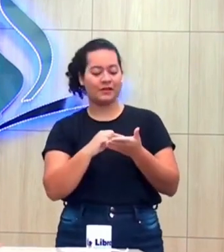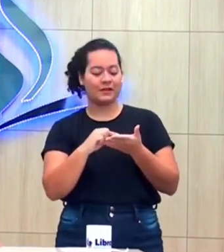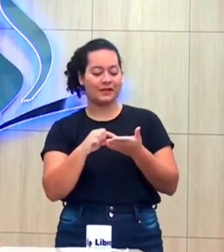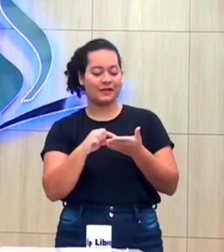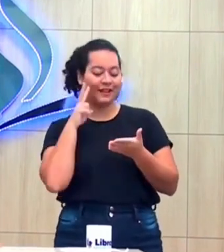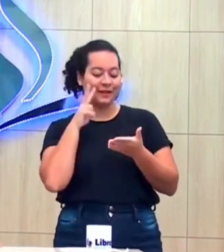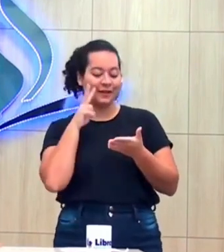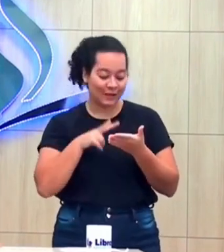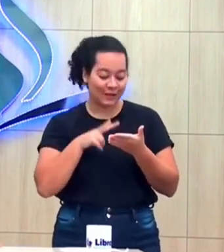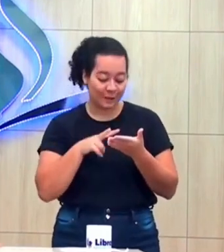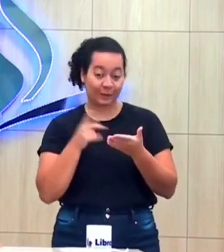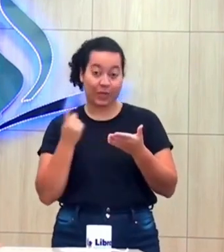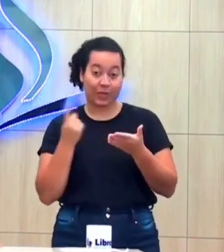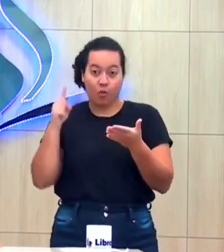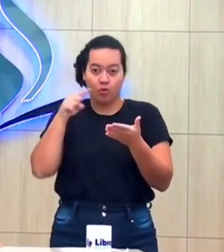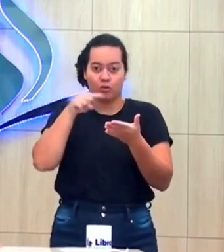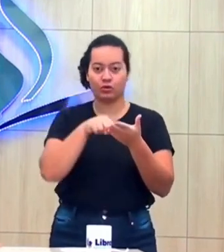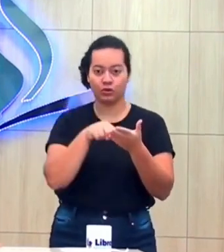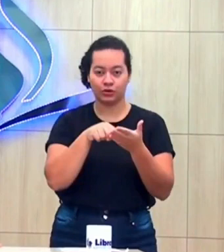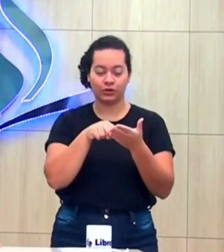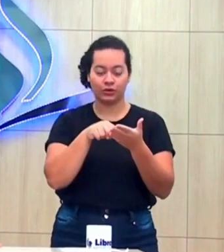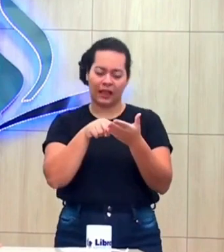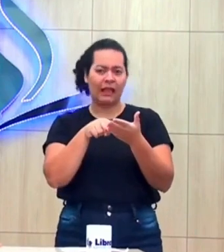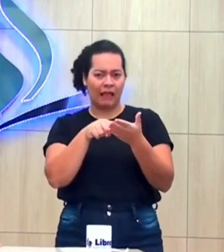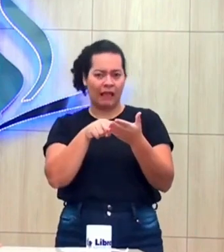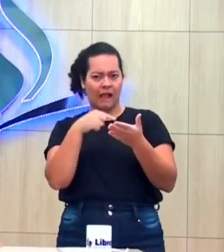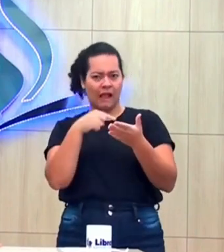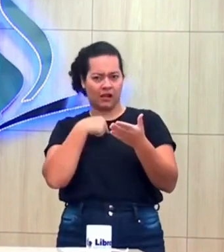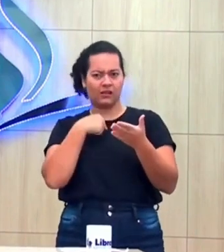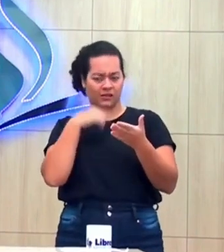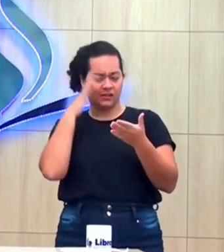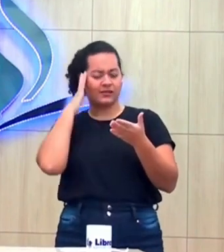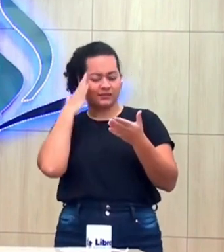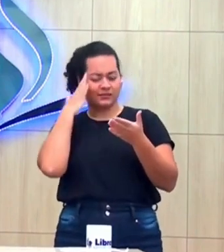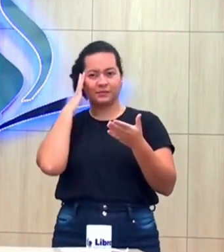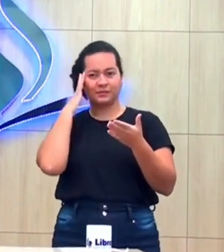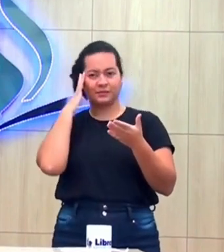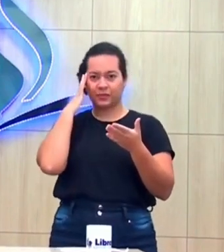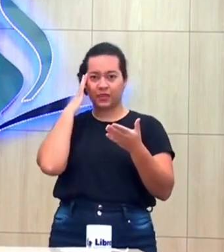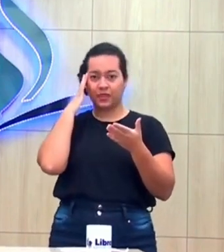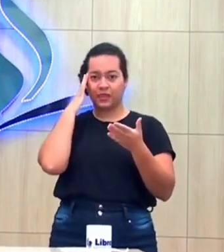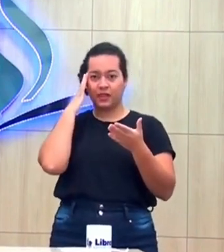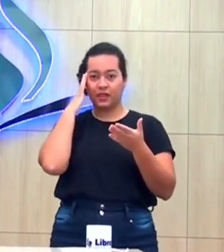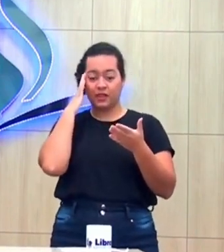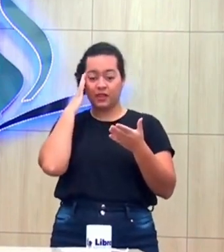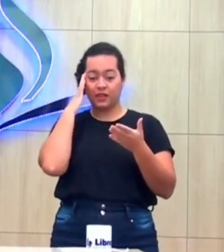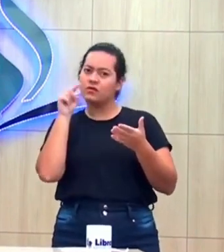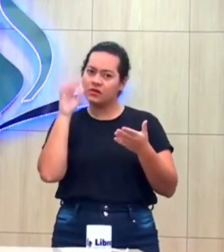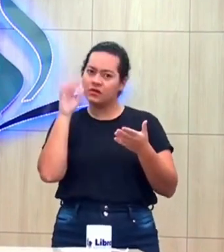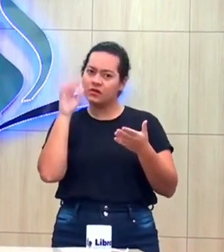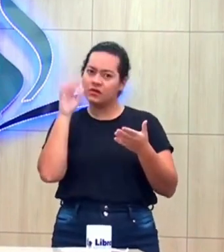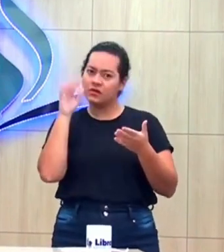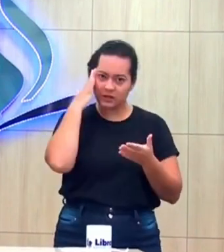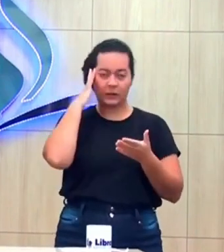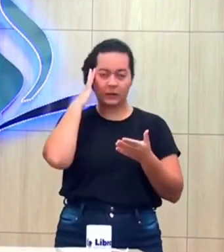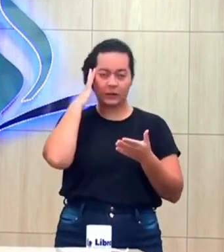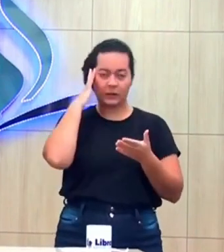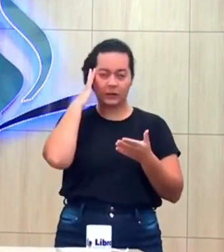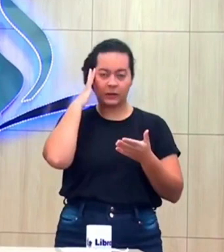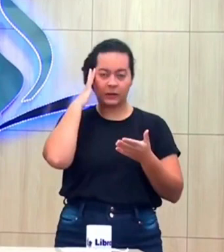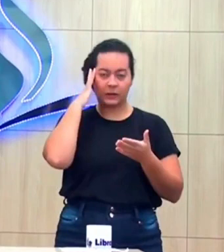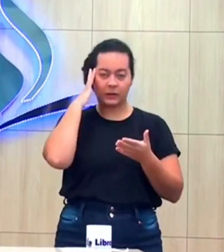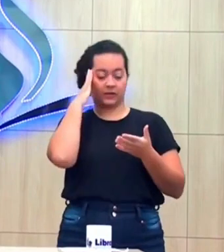eu enxergo neste salmo, que nós podemos até entender que até pela vida,